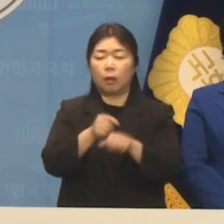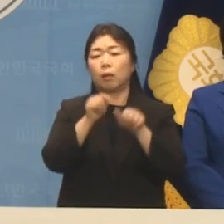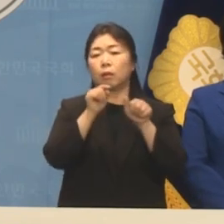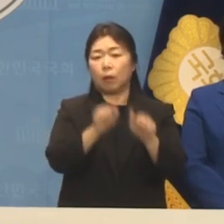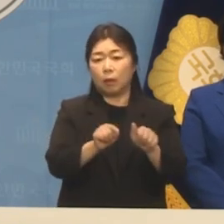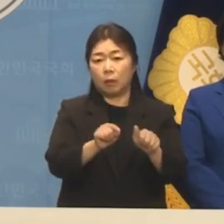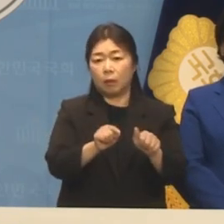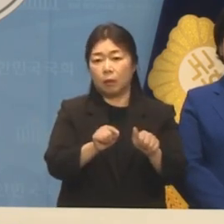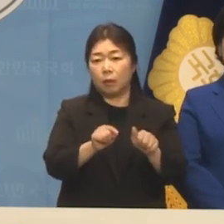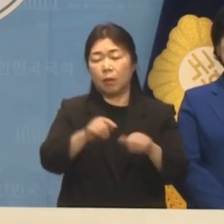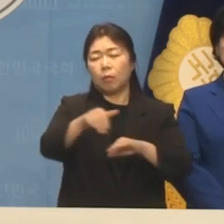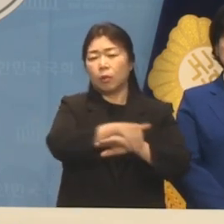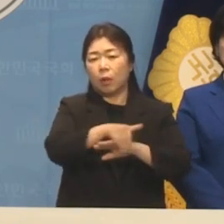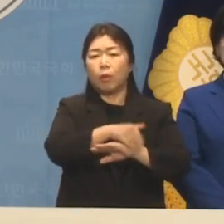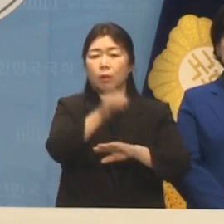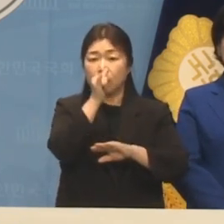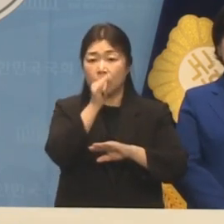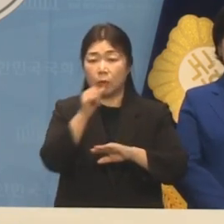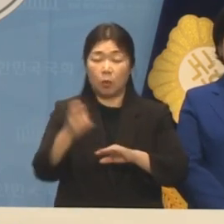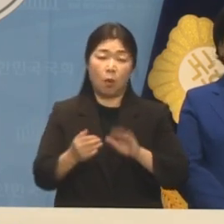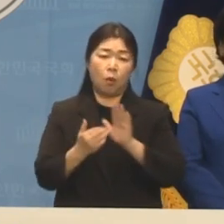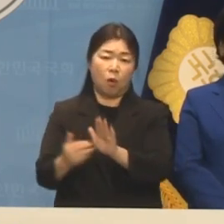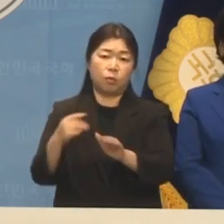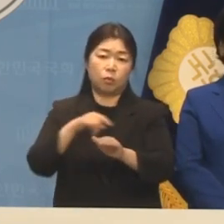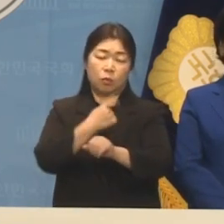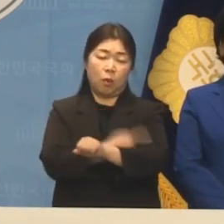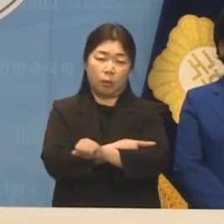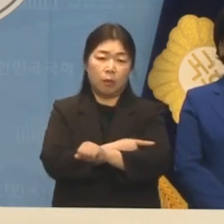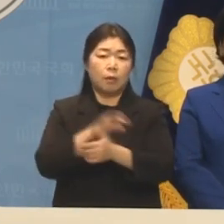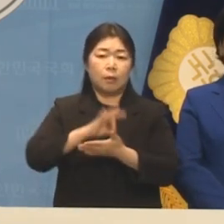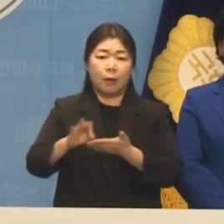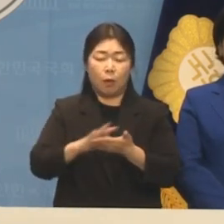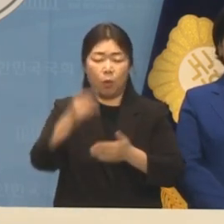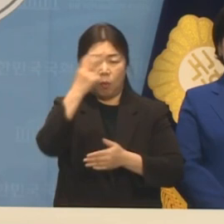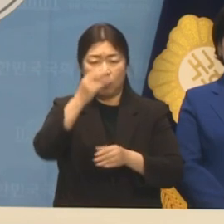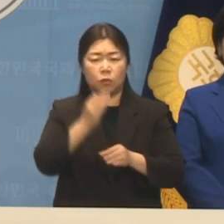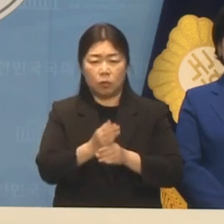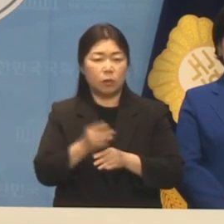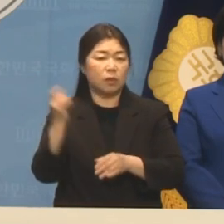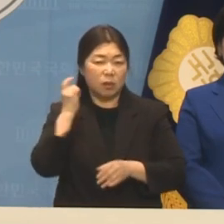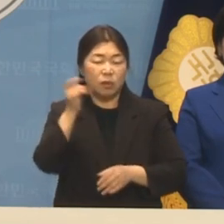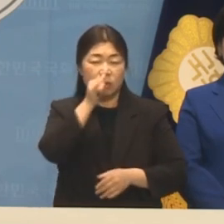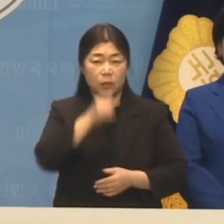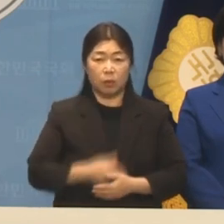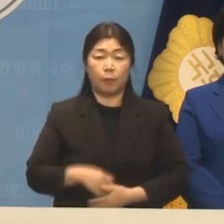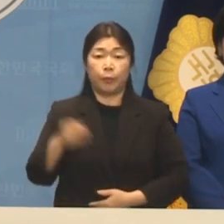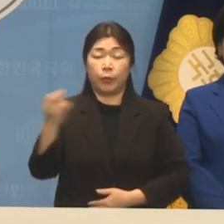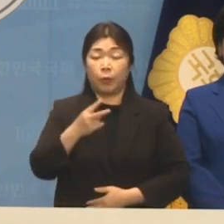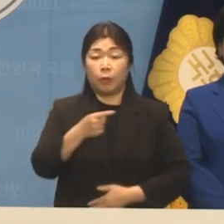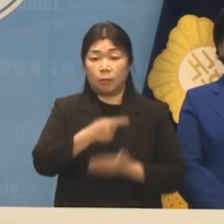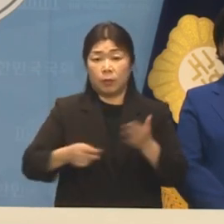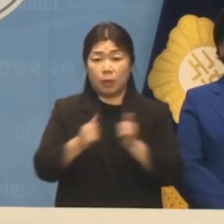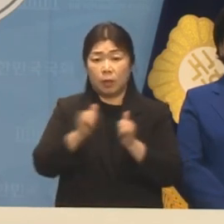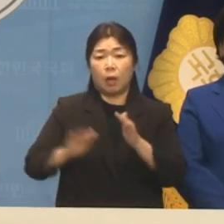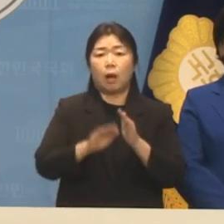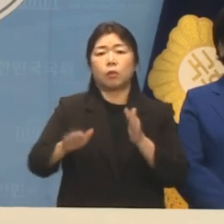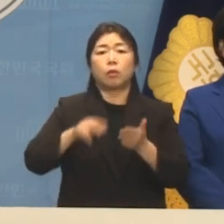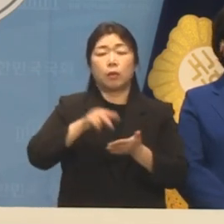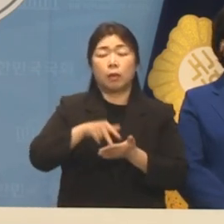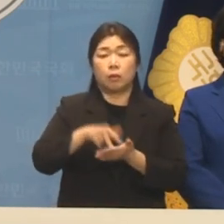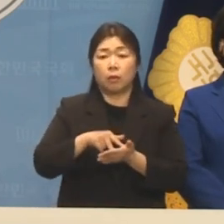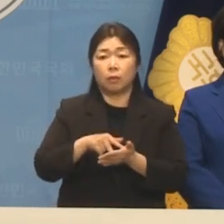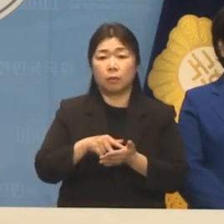국무회의에 상정 등 거부권 행사를 검토하고 있으며 동시에 희생자와 유가족에 대한 정부